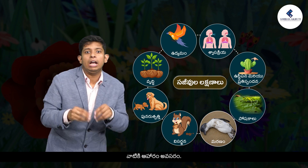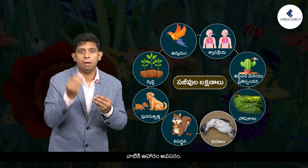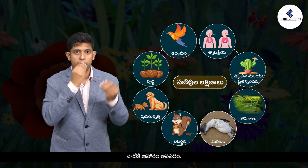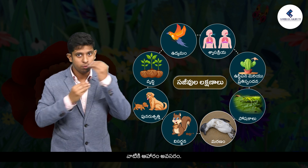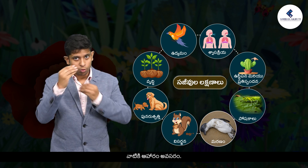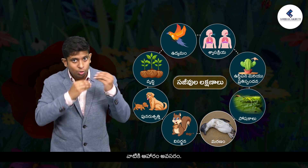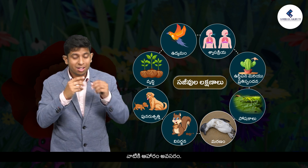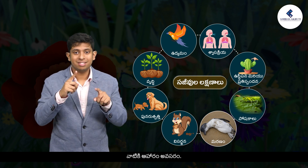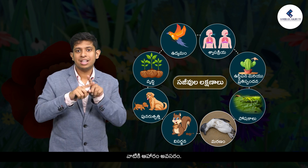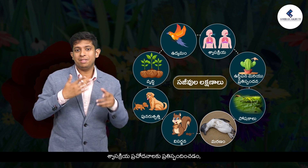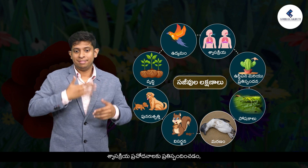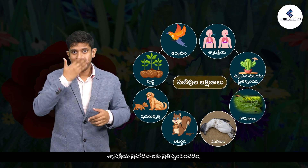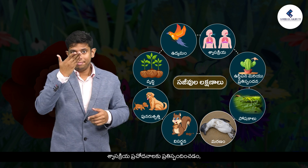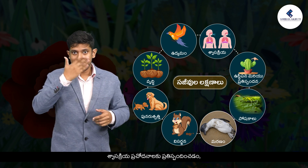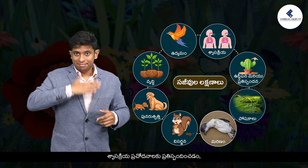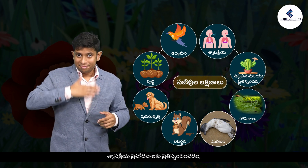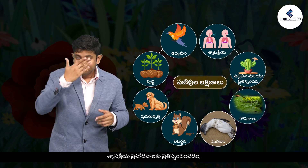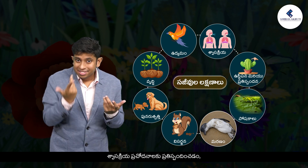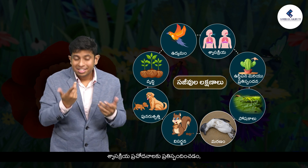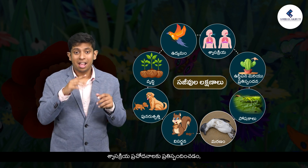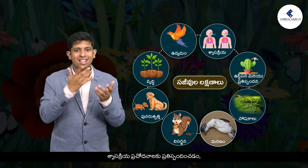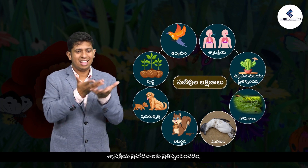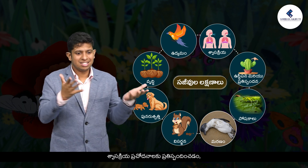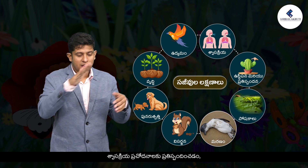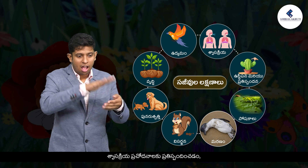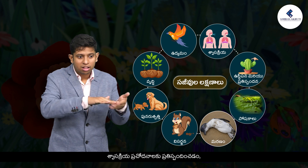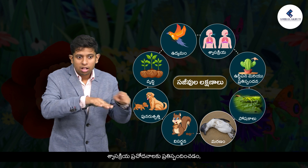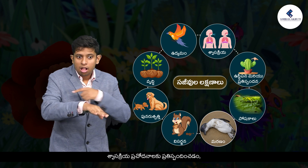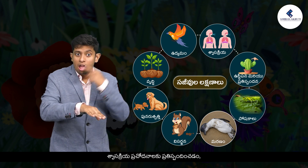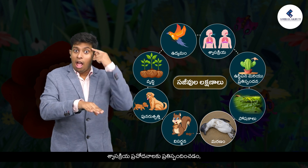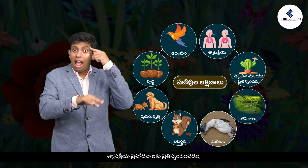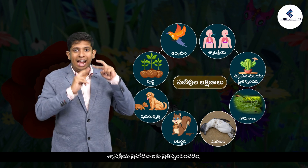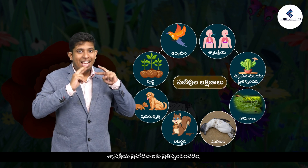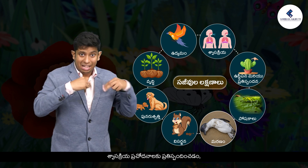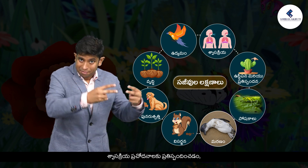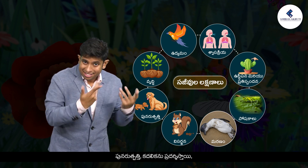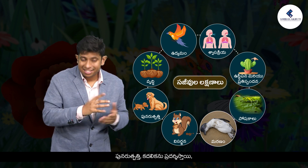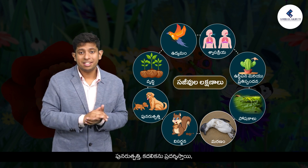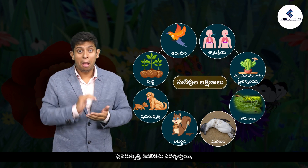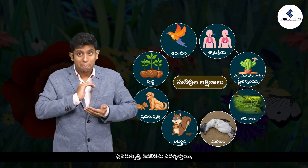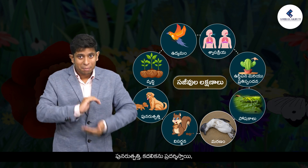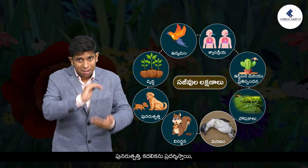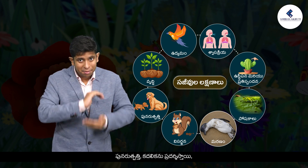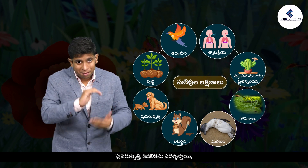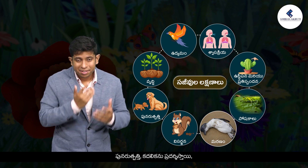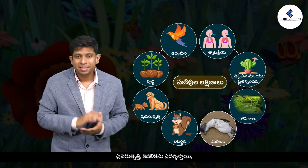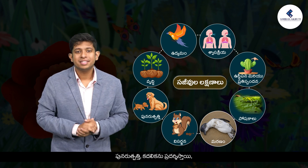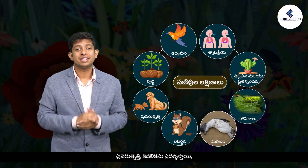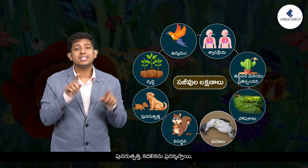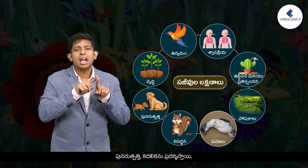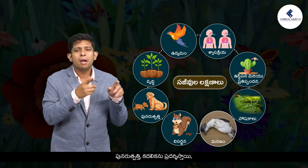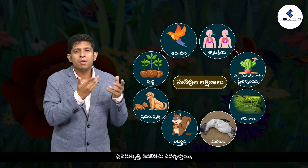వాటికి ఆహారం అవసరం, శ్వాసక్రియ, ప్రచోదనాలకు ప్రతిస్పందించడం, పునరుత్పత్తి,